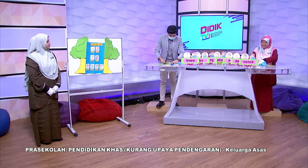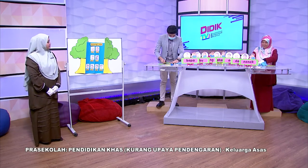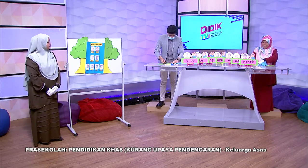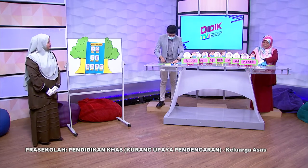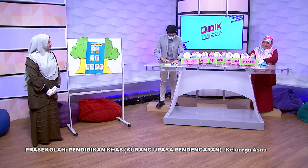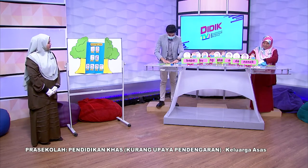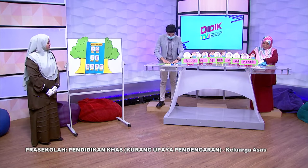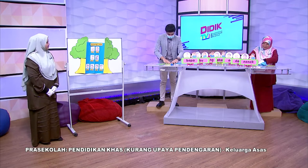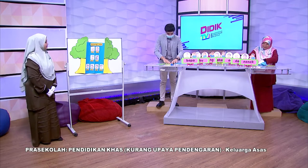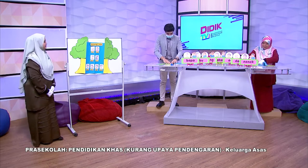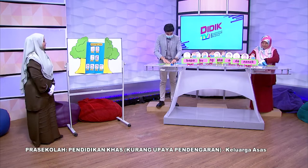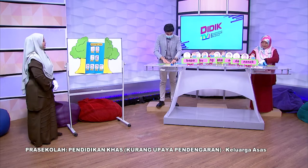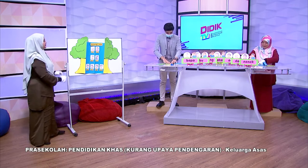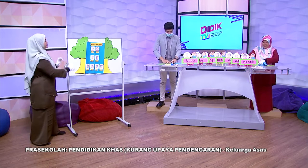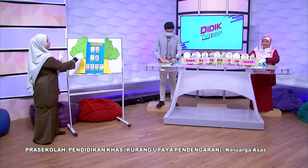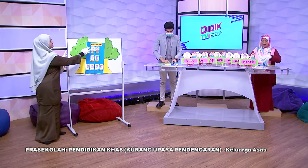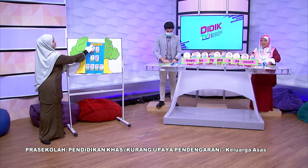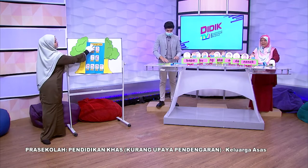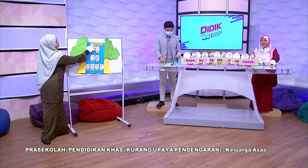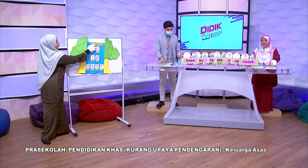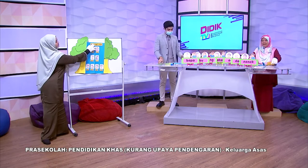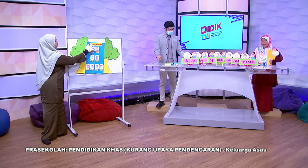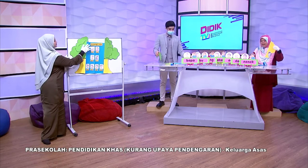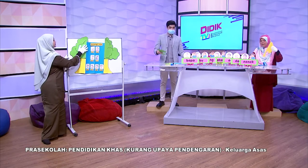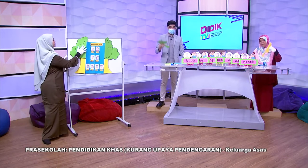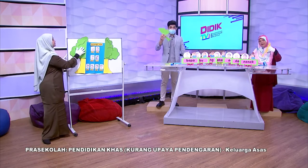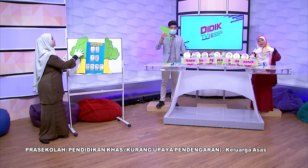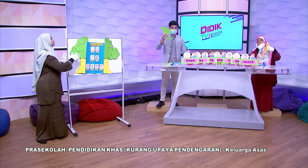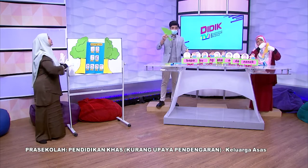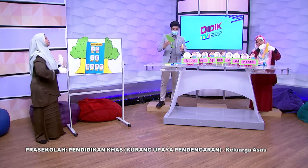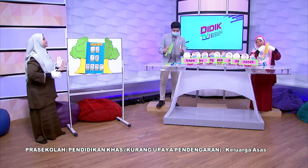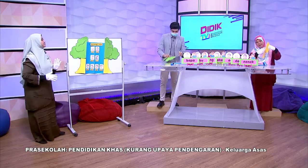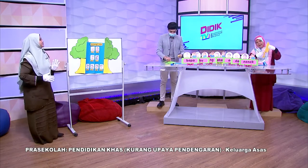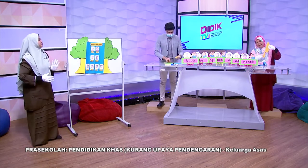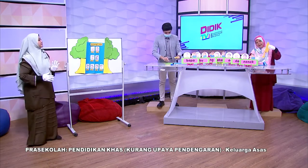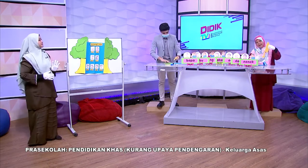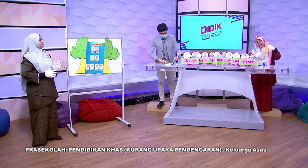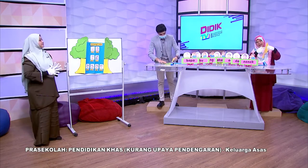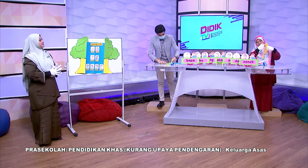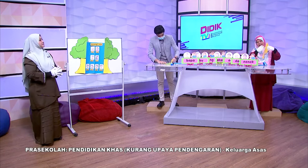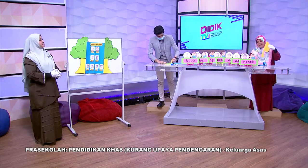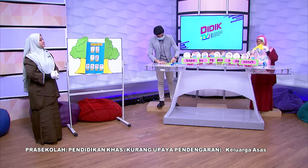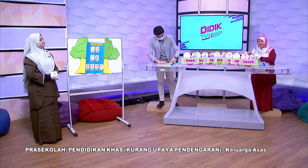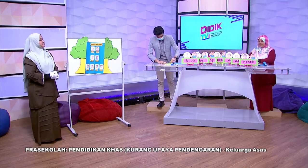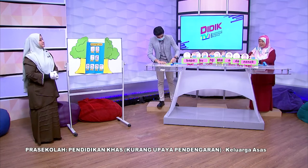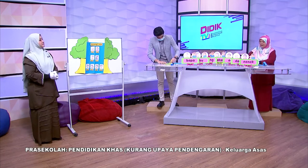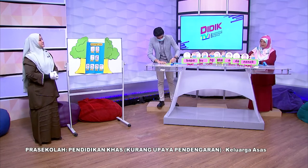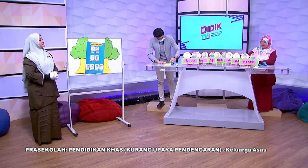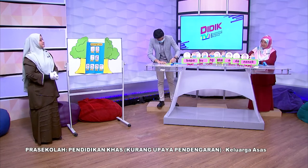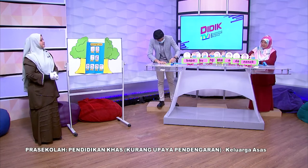Dek Keyla sebelah lagi-lagi satu ini kira-kira dulu